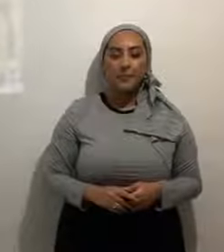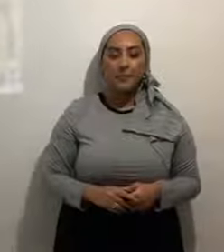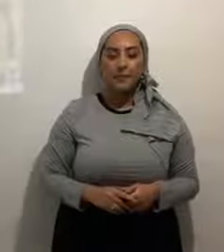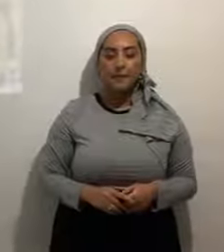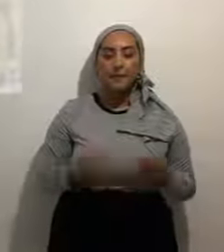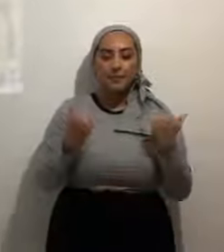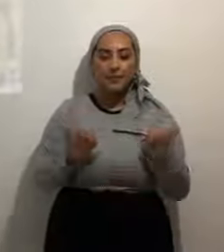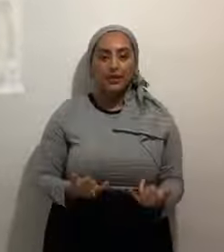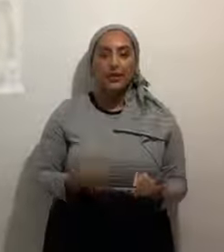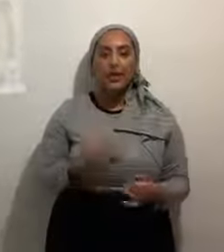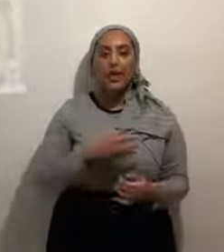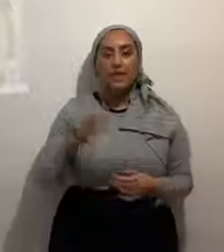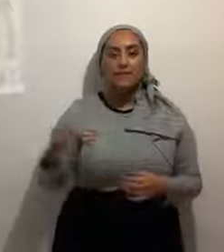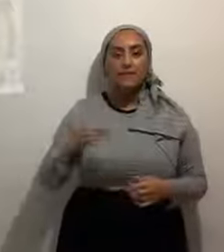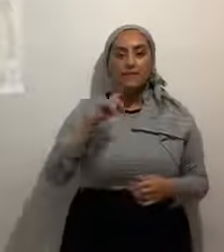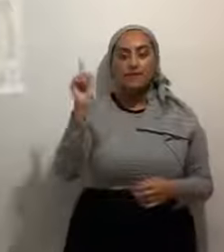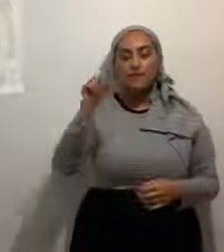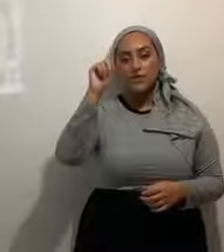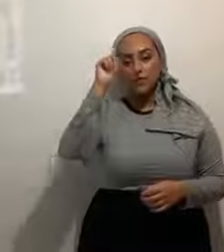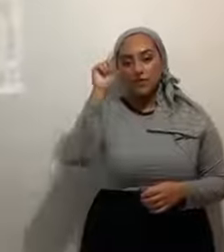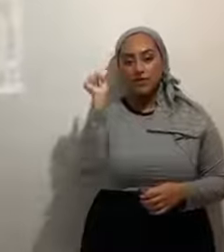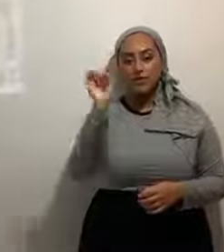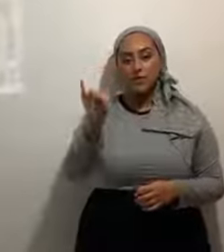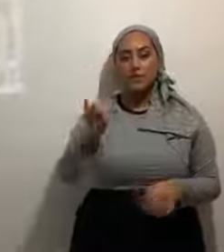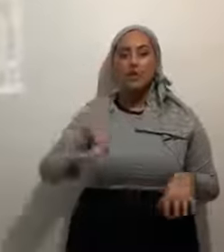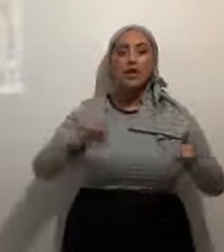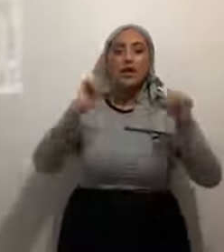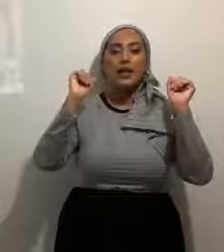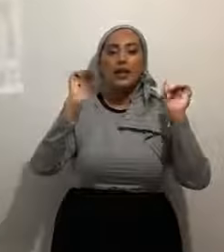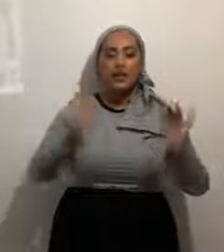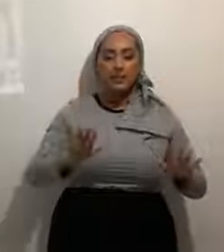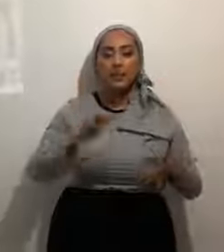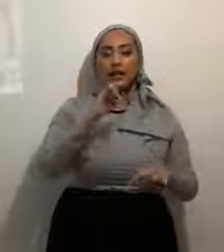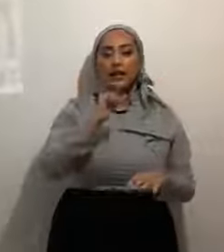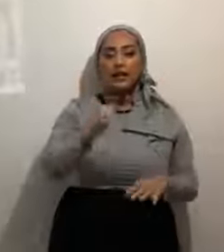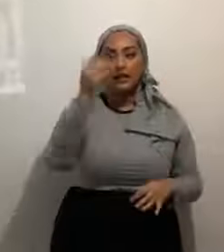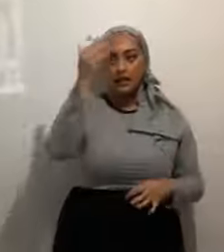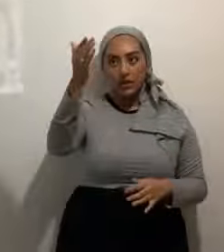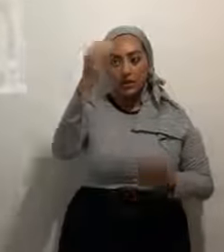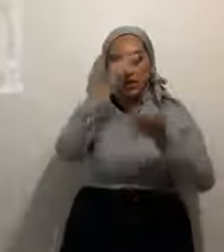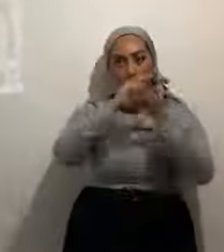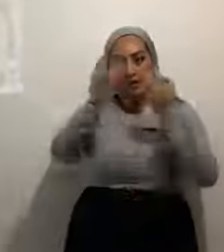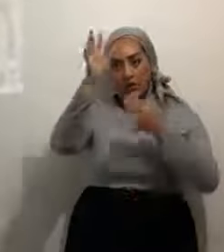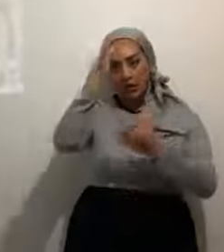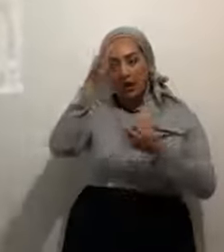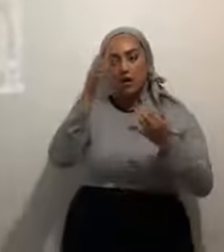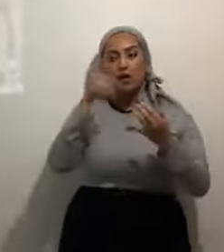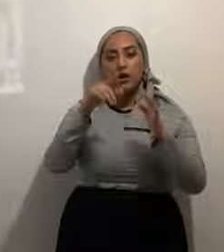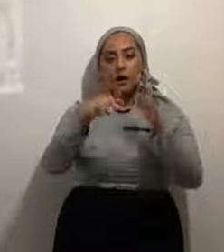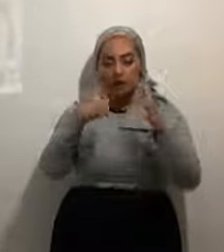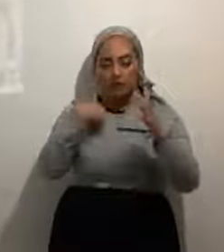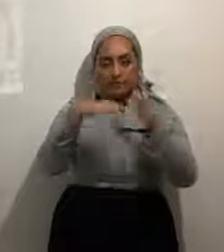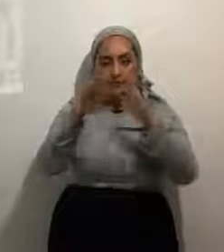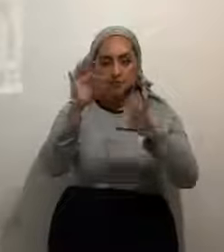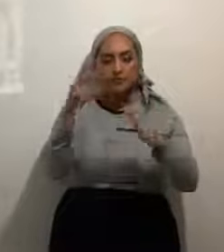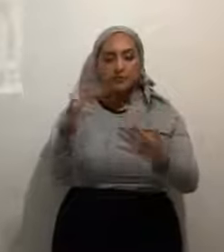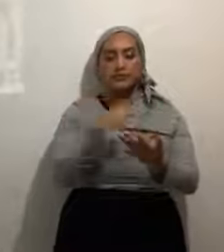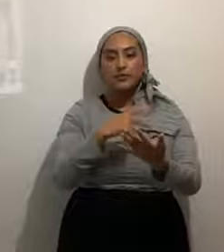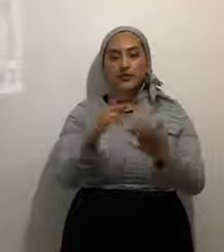Desde ahora y para siempre, bendito es el Abacados. Consigan un libro de Salmos fuera de Shabbat,